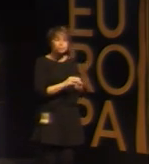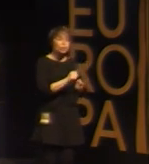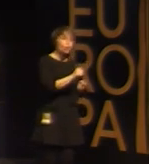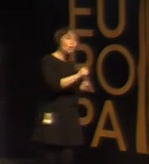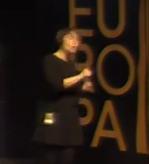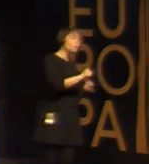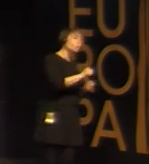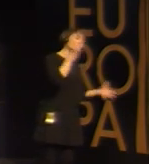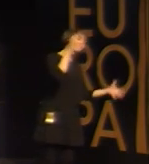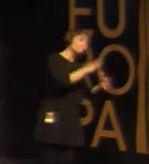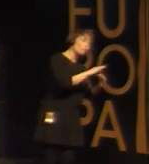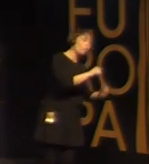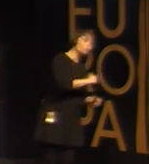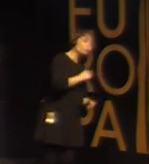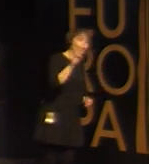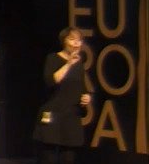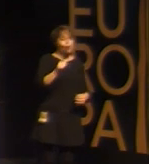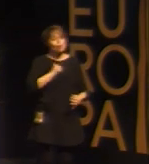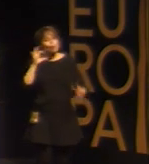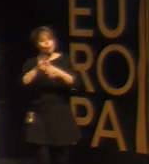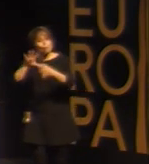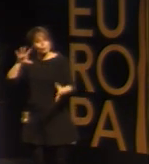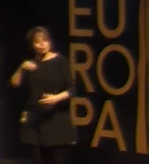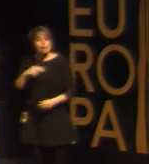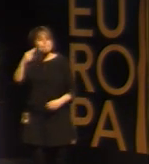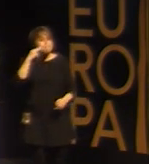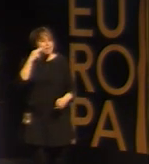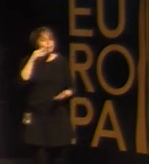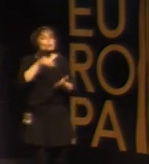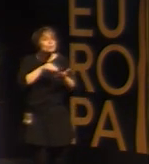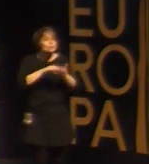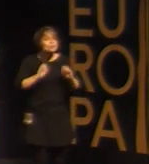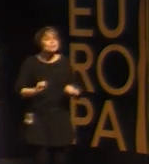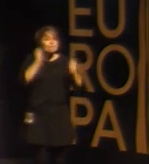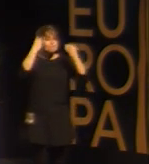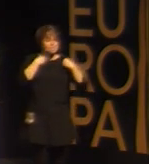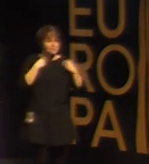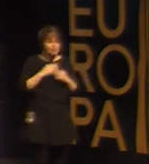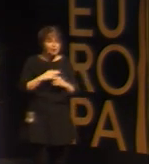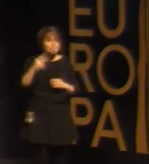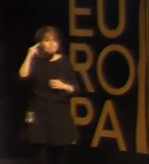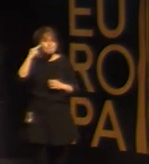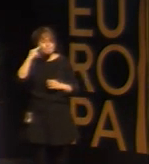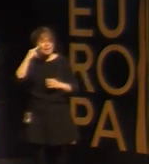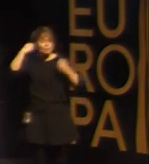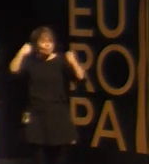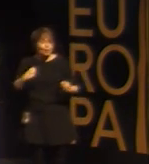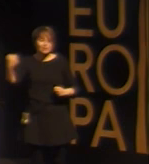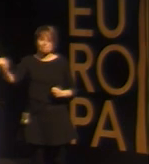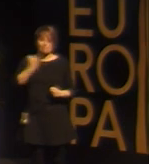inoportunas el miedo me salva la vida el pánico me mata